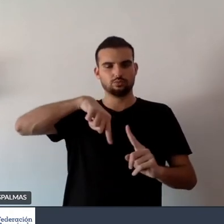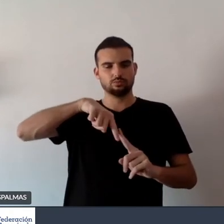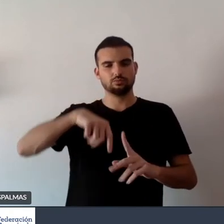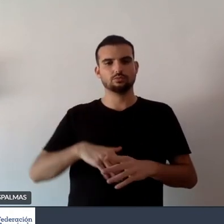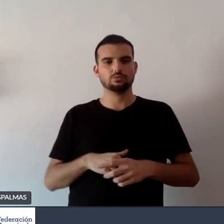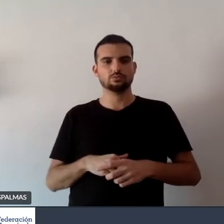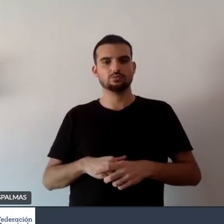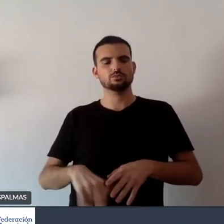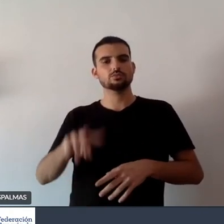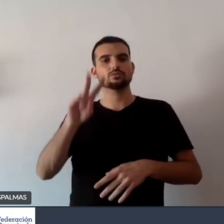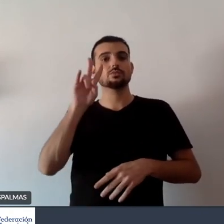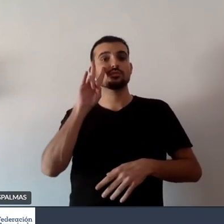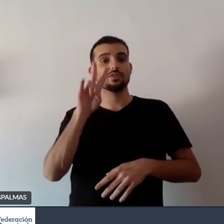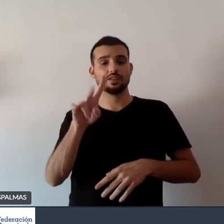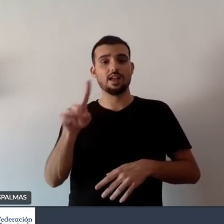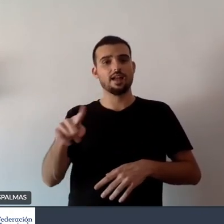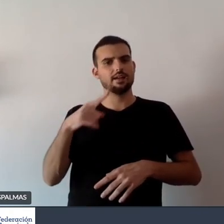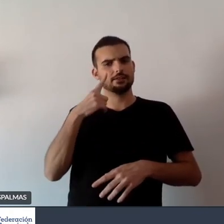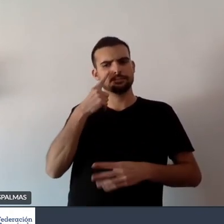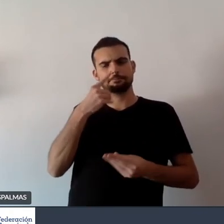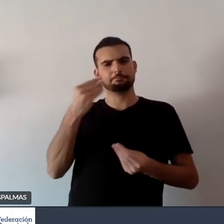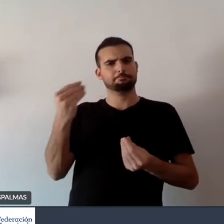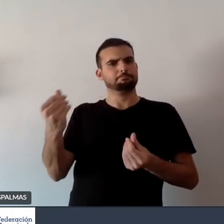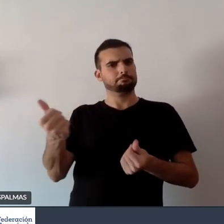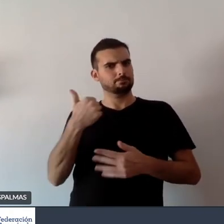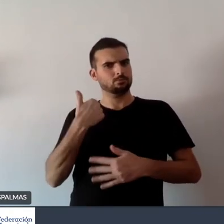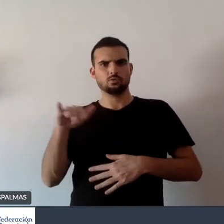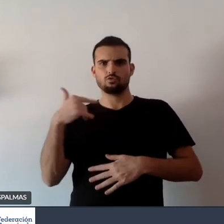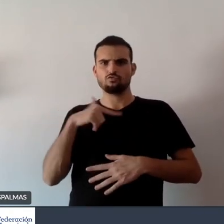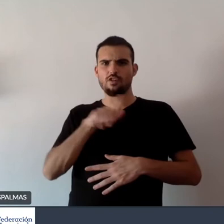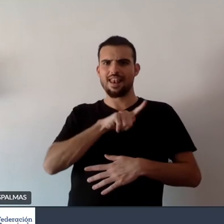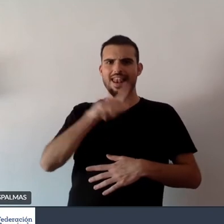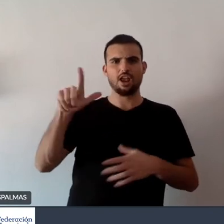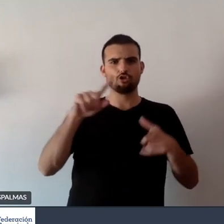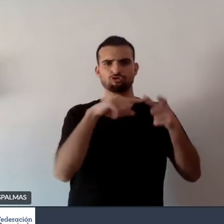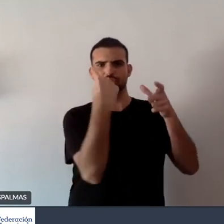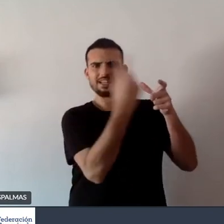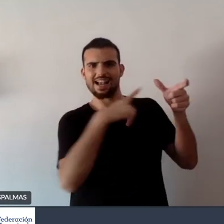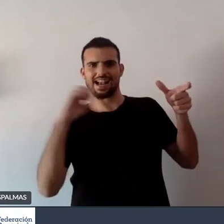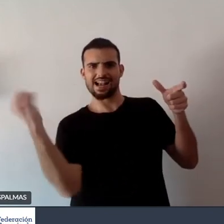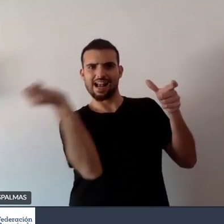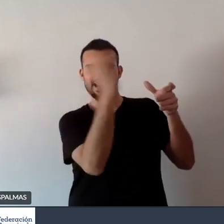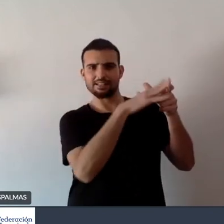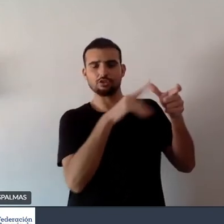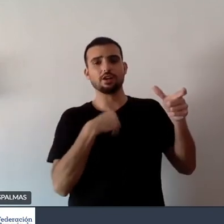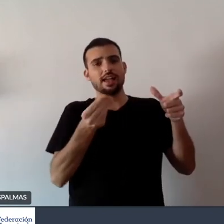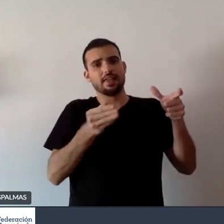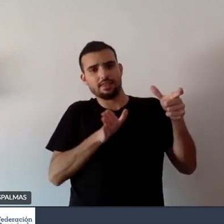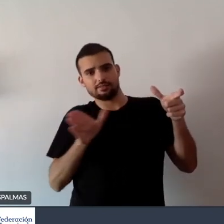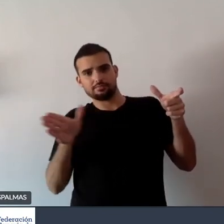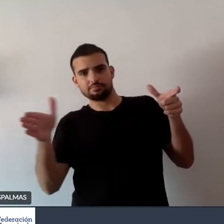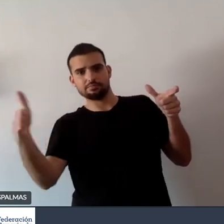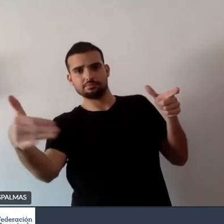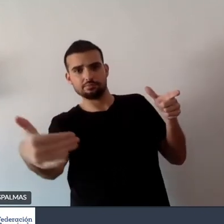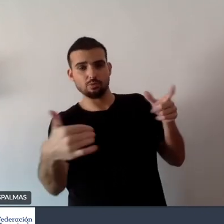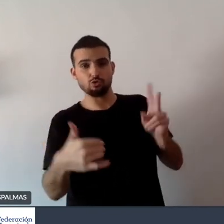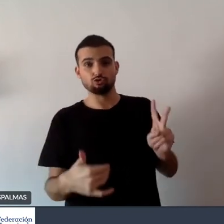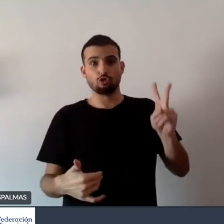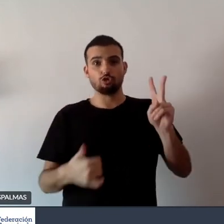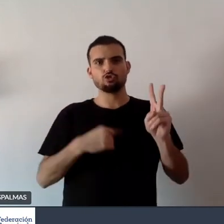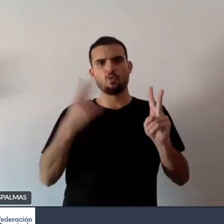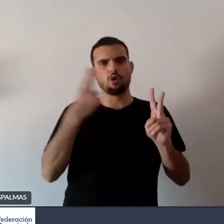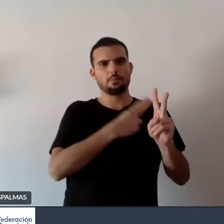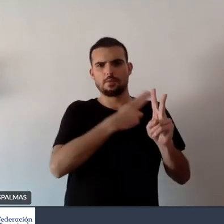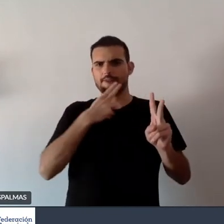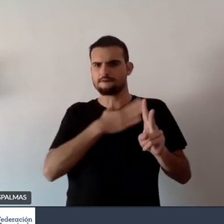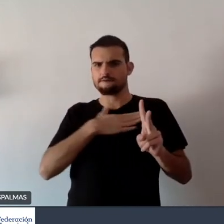Fijaos que hago aquí, lee que el show es muy largo, muy alejado de canasta y se abre directamente. Porque estos dos jugadores están comprometidos con balón, él